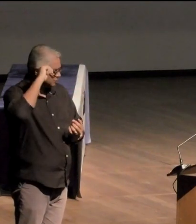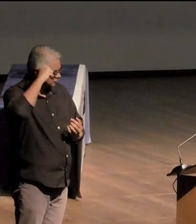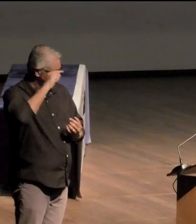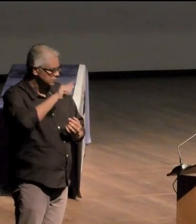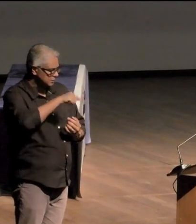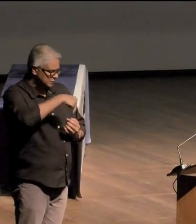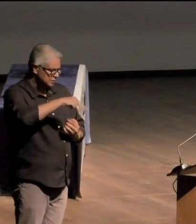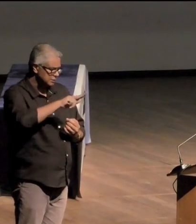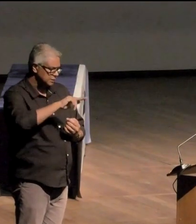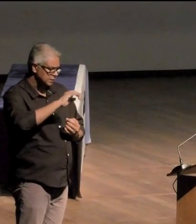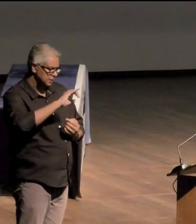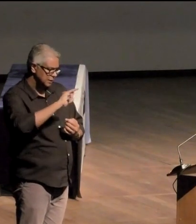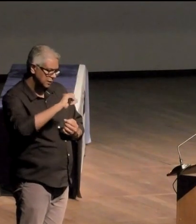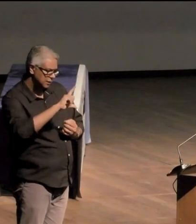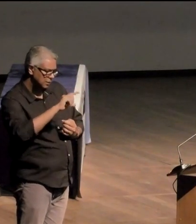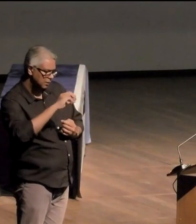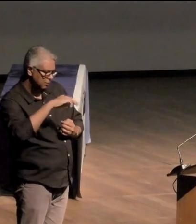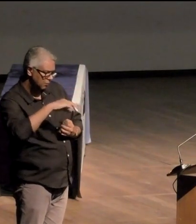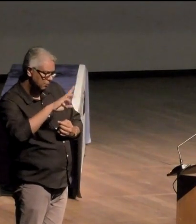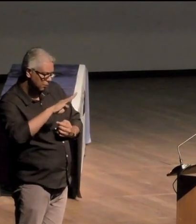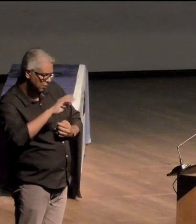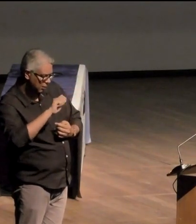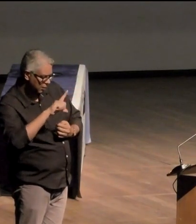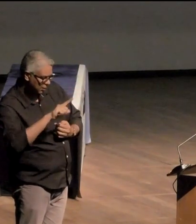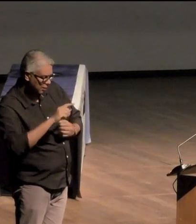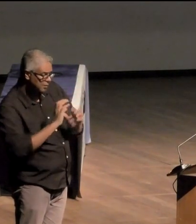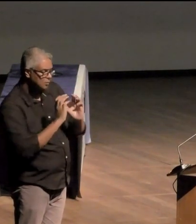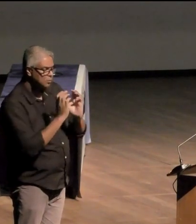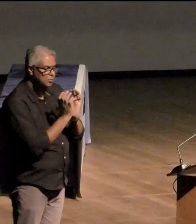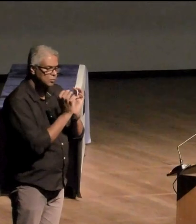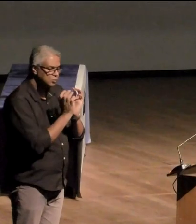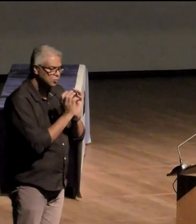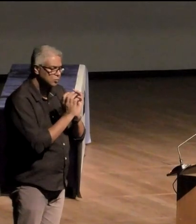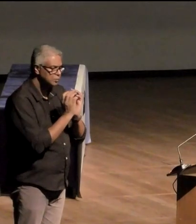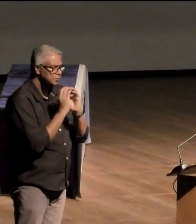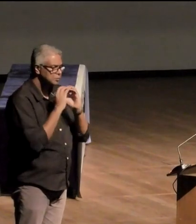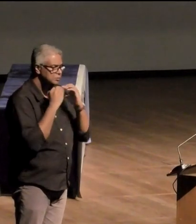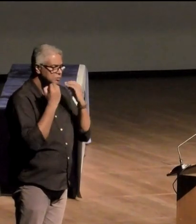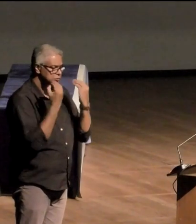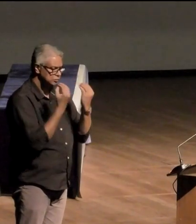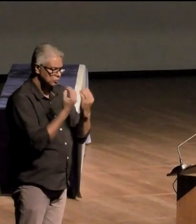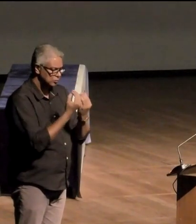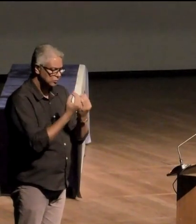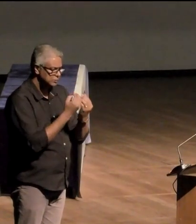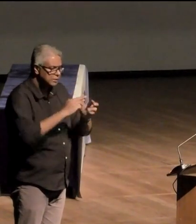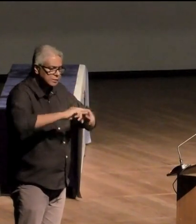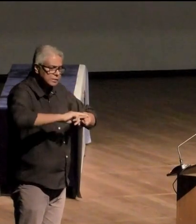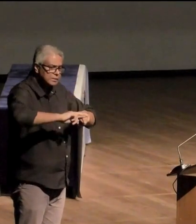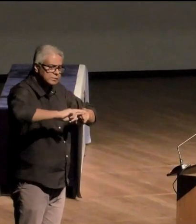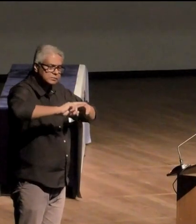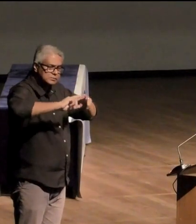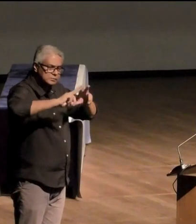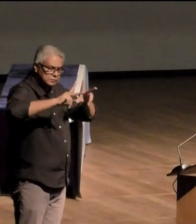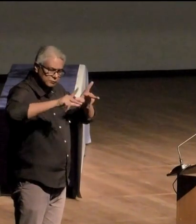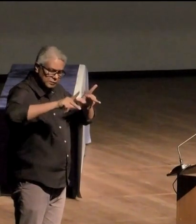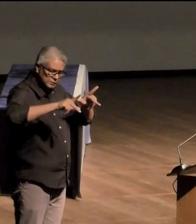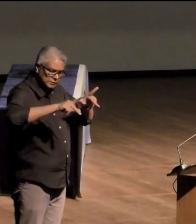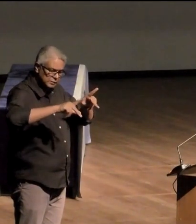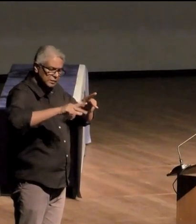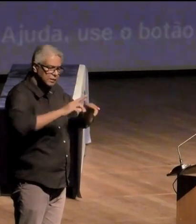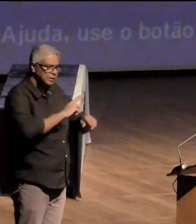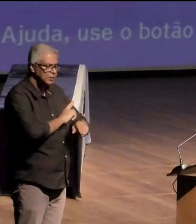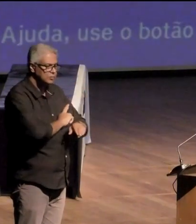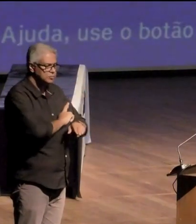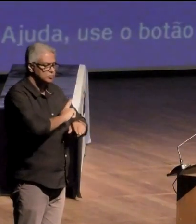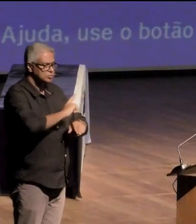dizer se a pesquisa e o grupo sobre comunidade de terreiro e o respeito à diversidade religiosa na alimentação escolar